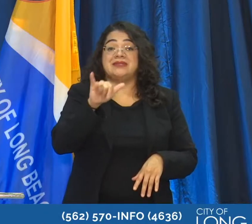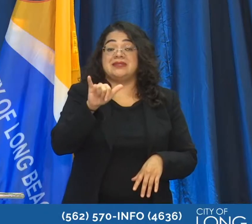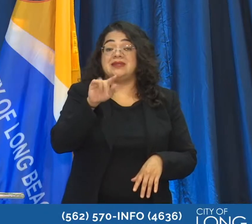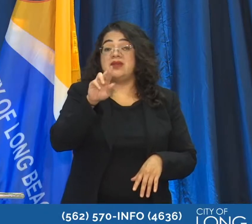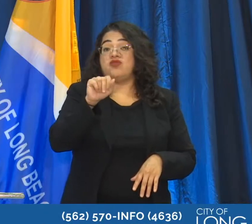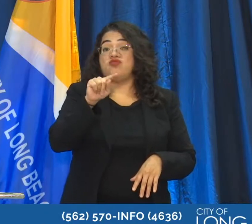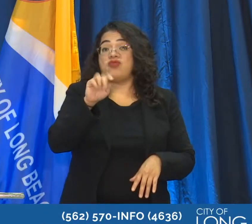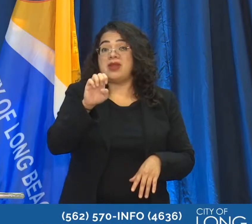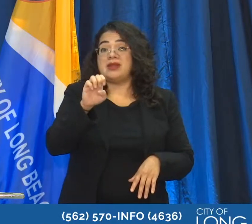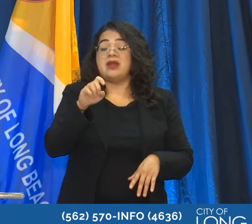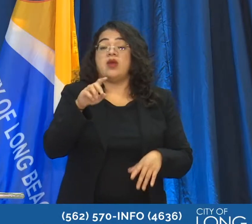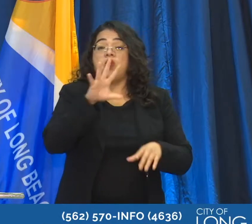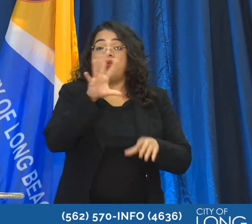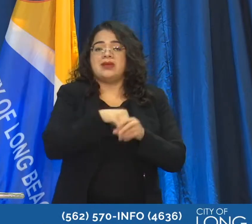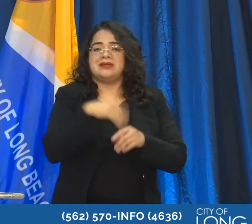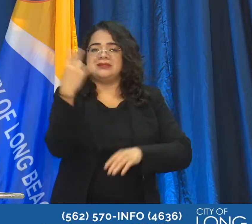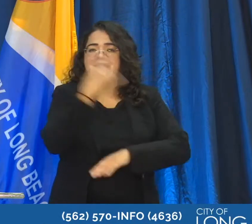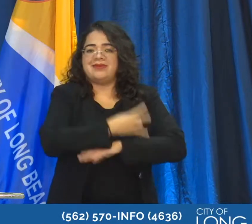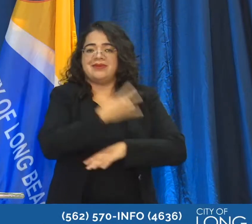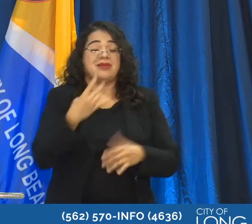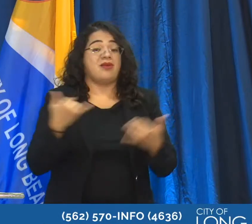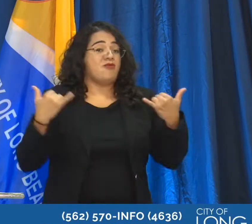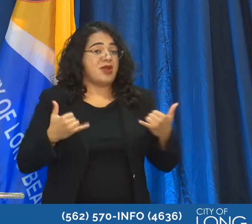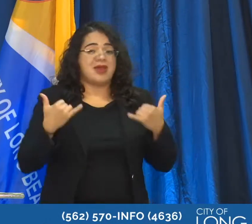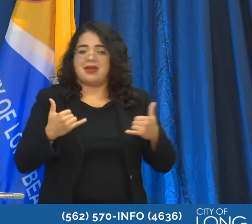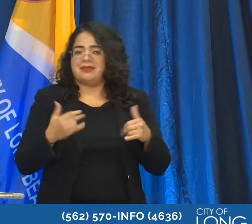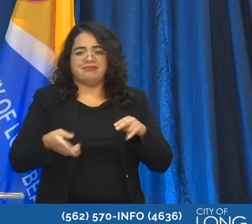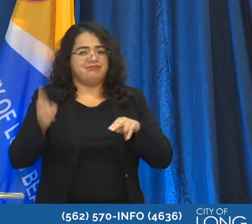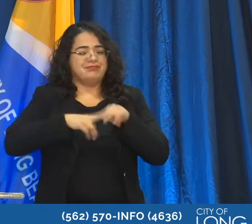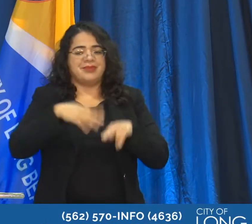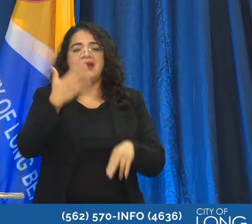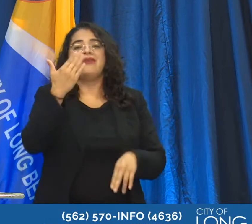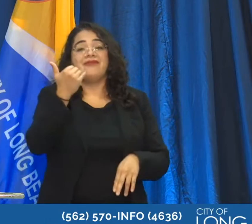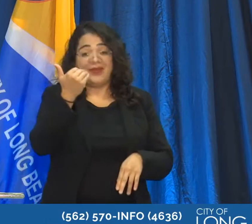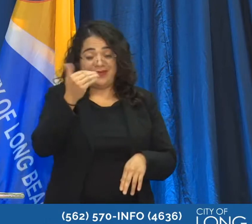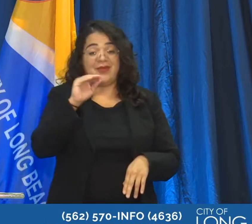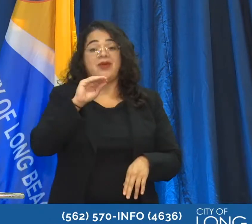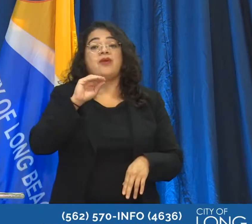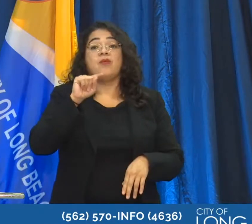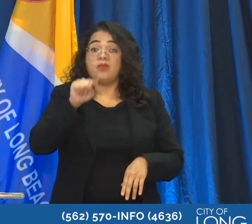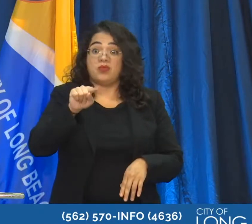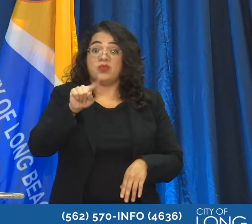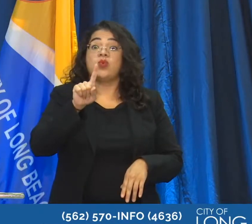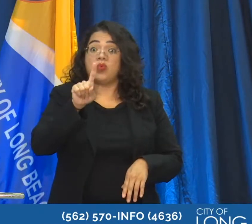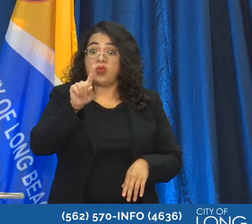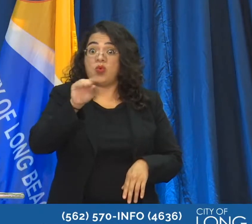de positividad desde hoy es el 15.1% y subió